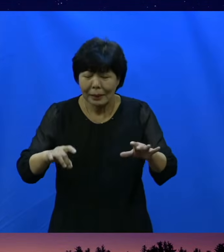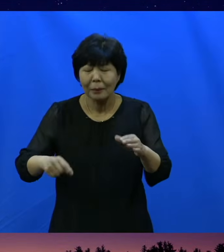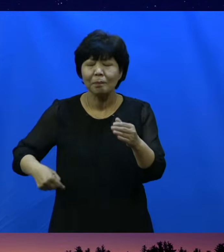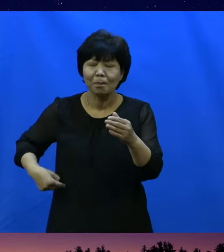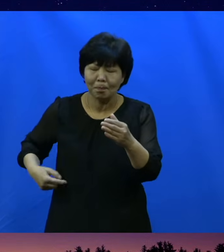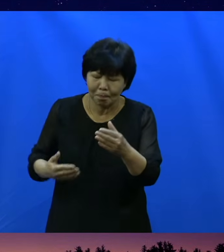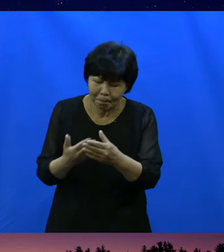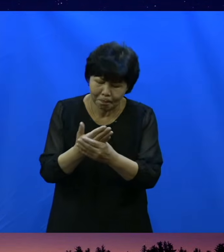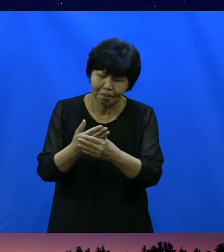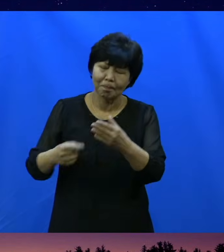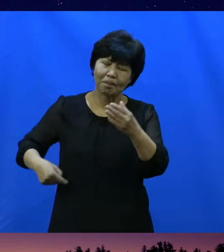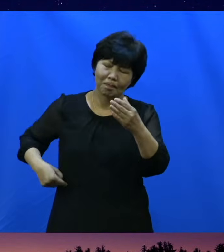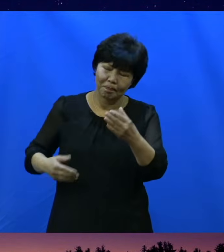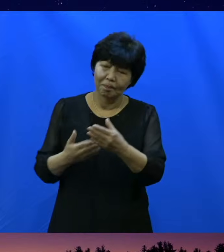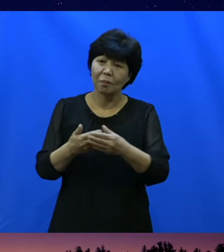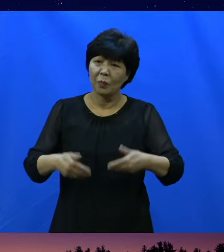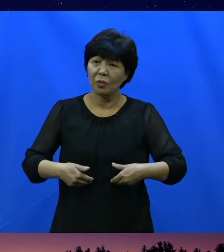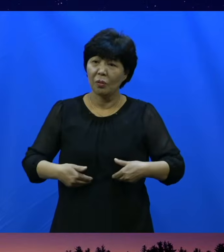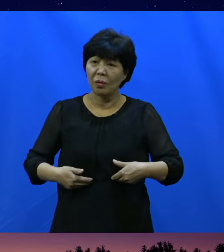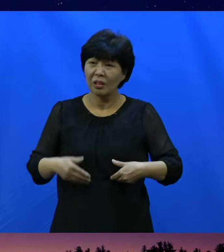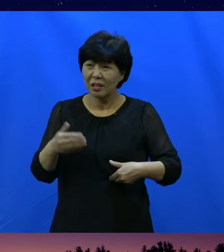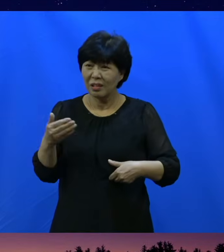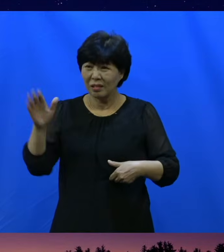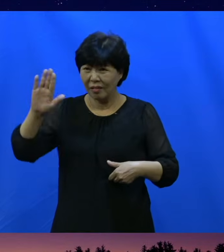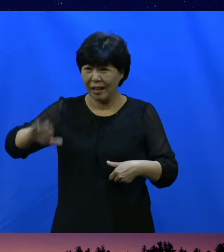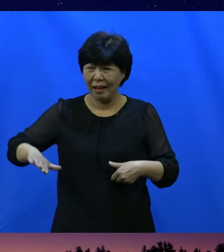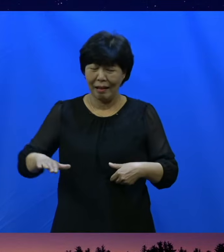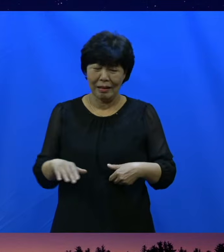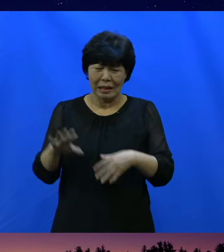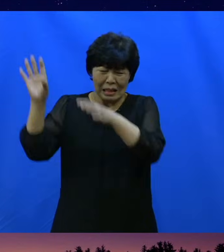거짓말 하잖아요. 그건 안 해요.